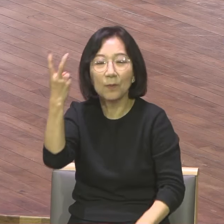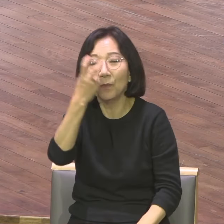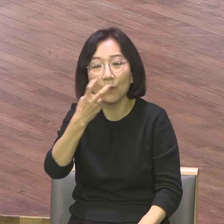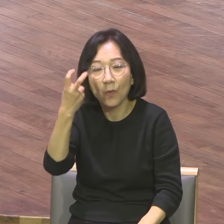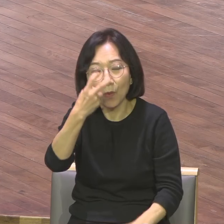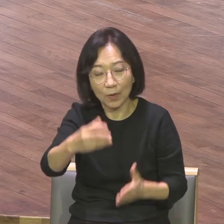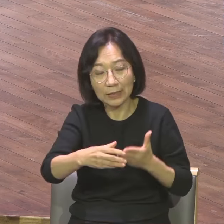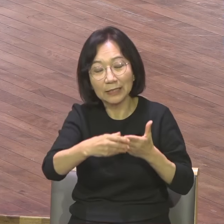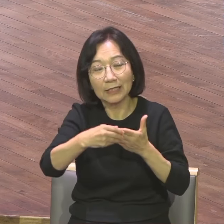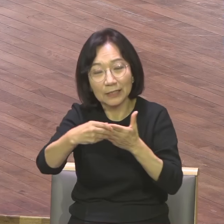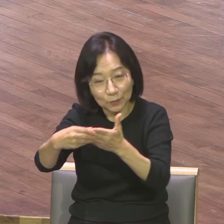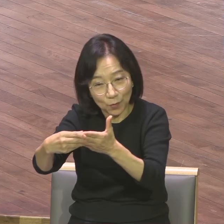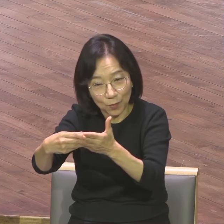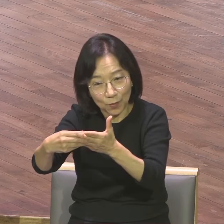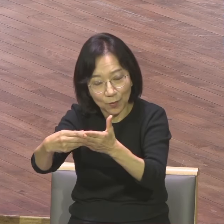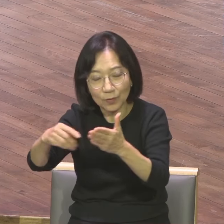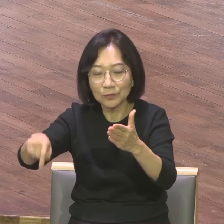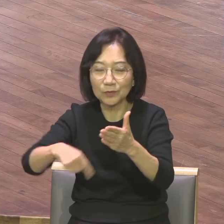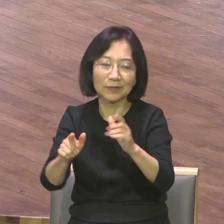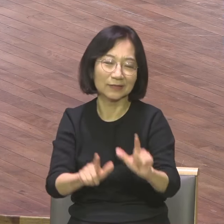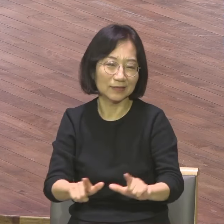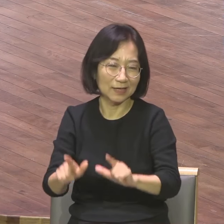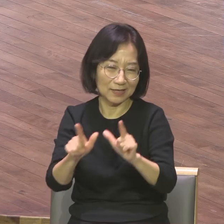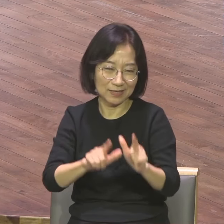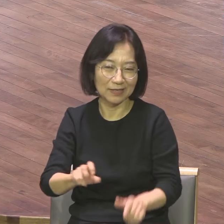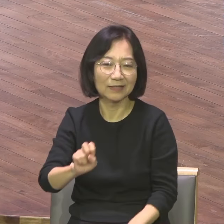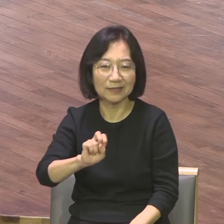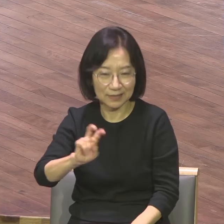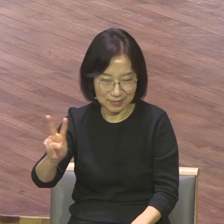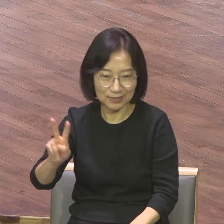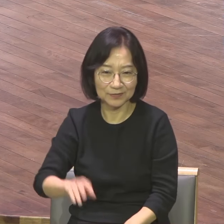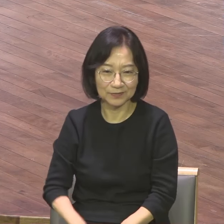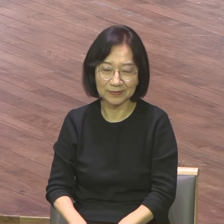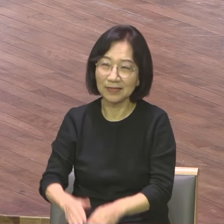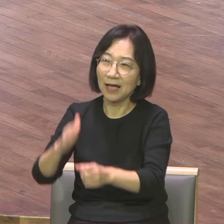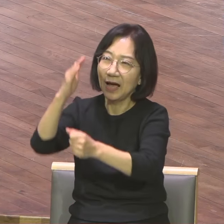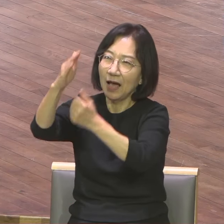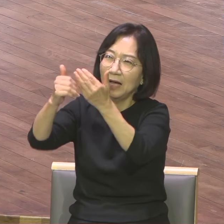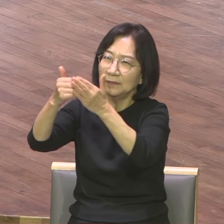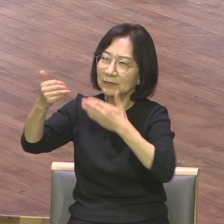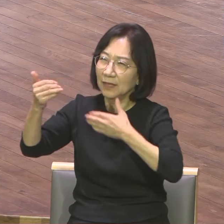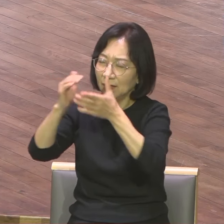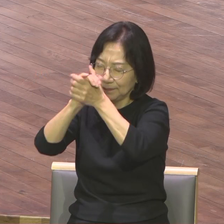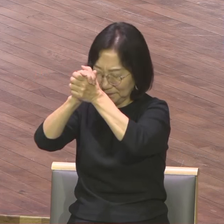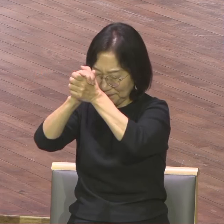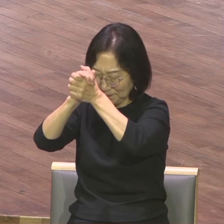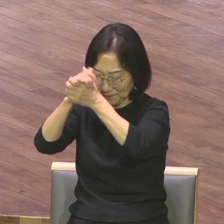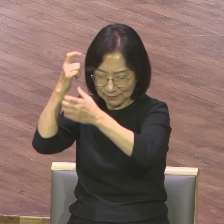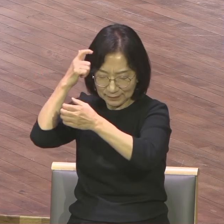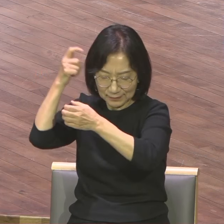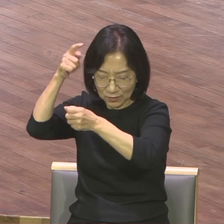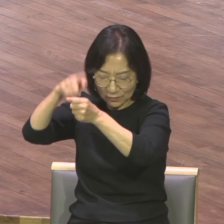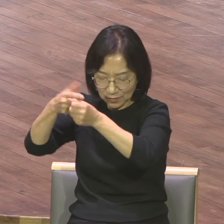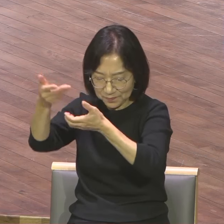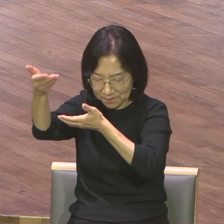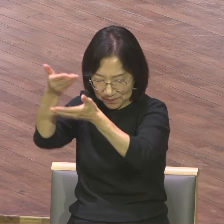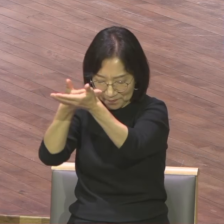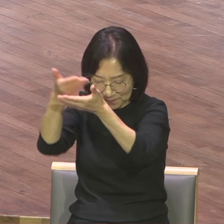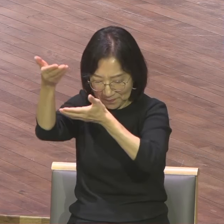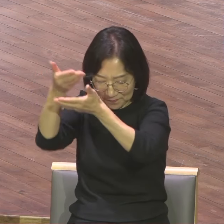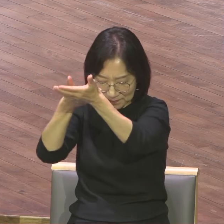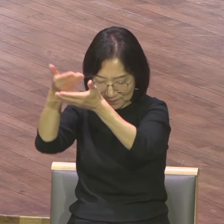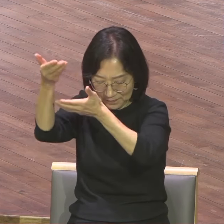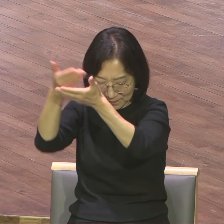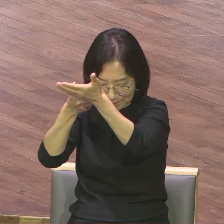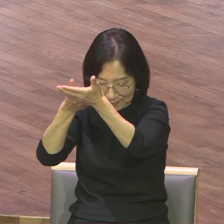인도하심 가운데 산다 그 말이죠. 하나님과의 깊은 소통, 영적인 교제가 이루어진 삶을 통해서